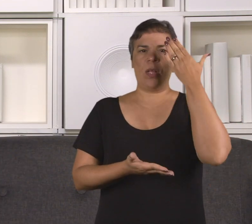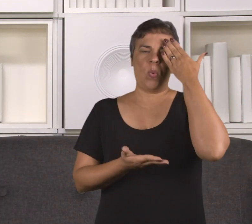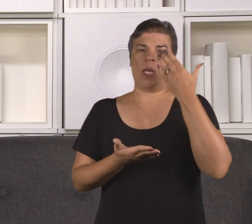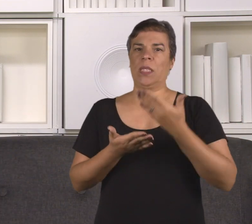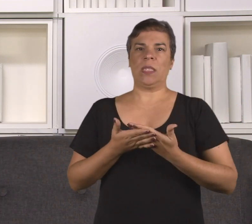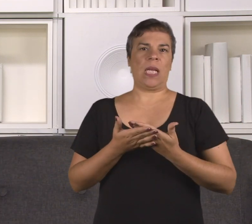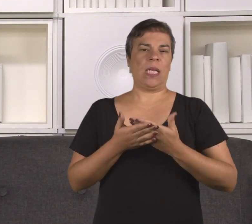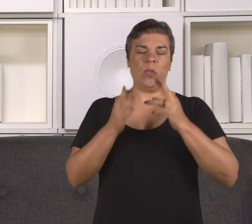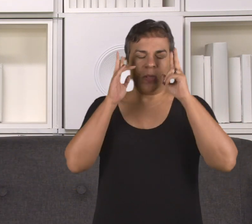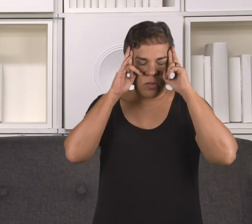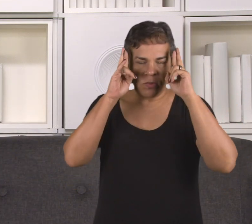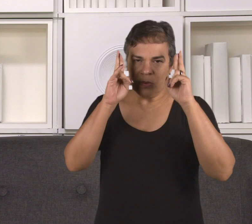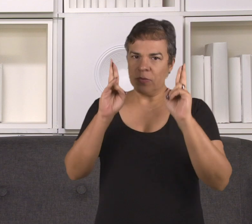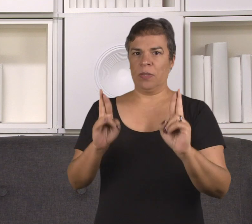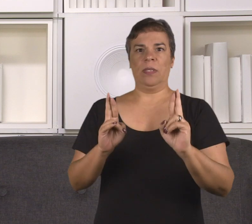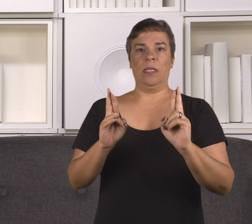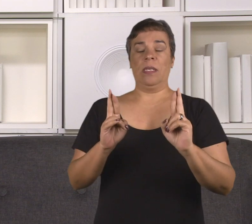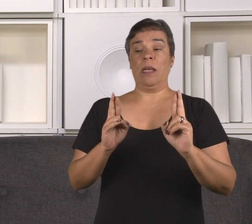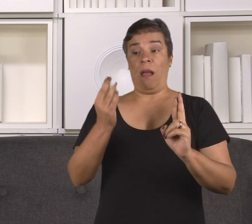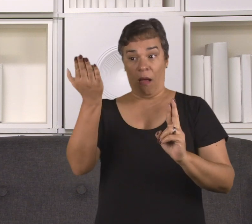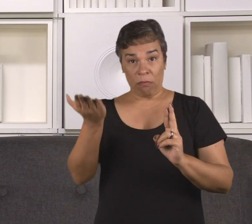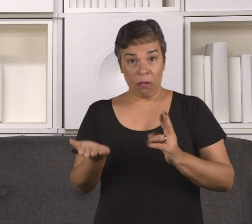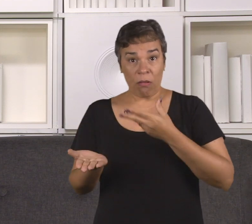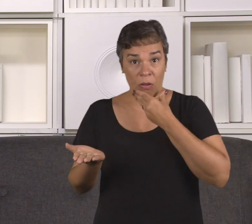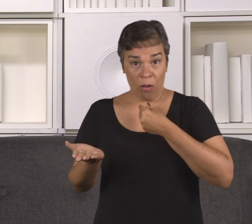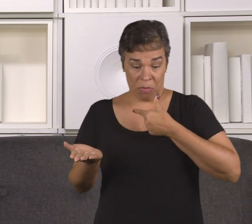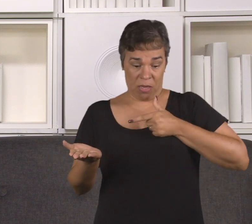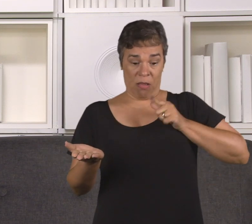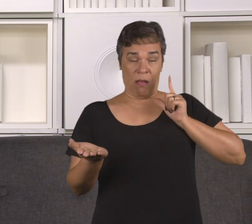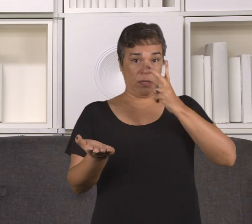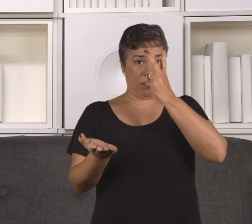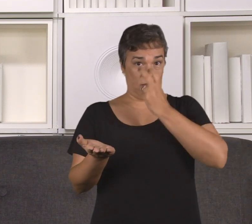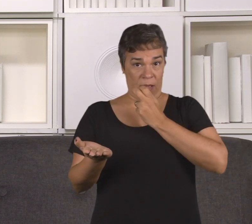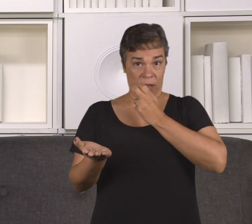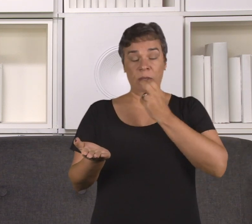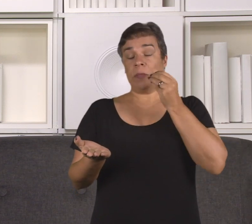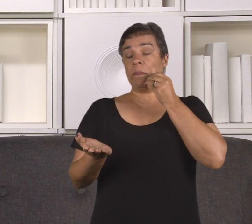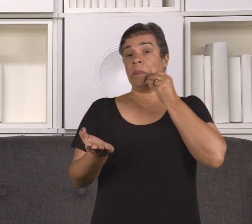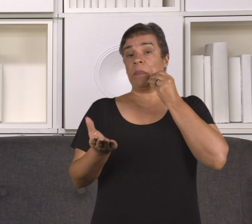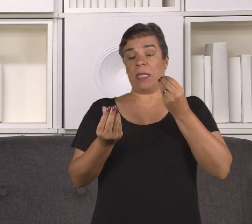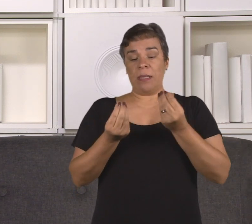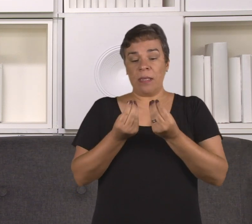cego. Isto é, aquele cego de nascença experimenta a cura